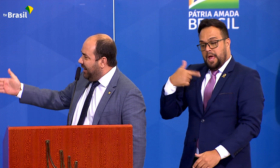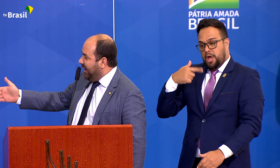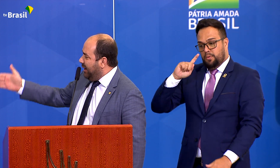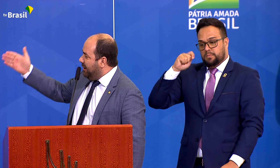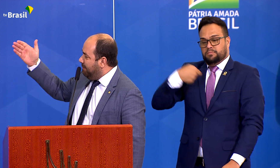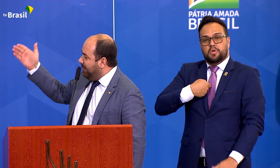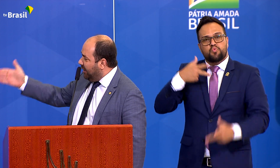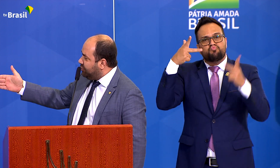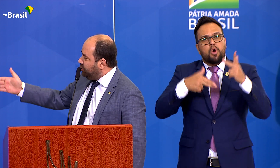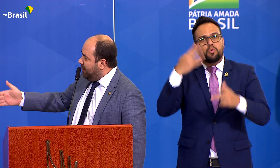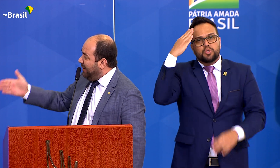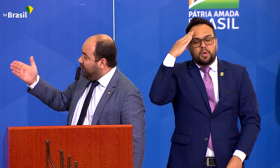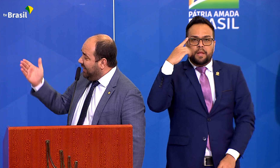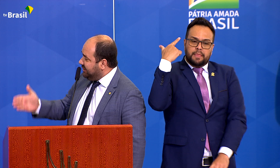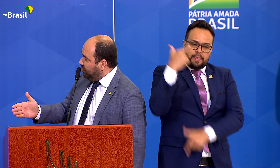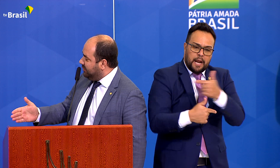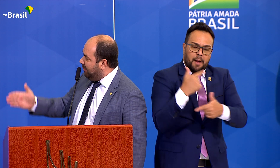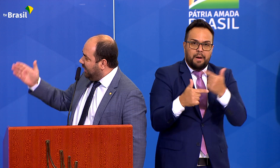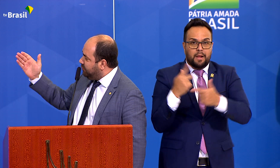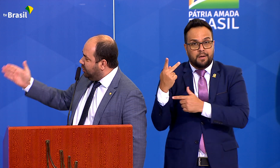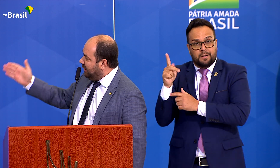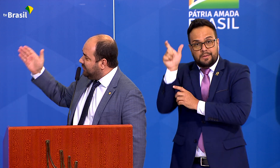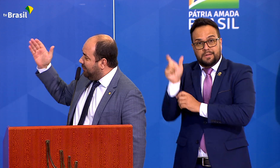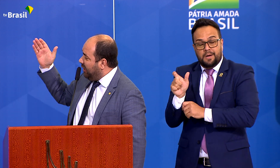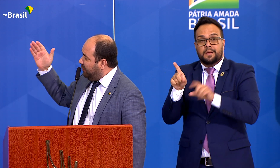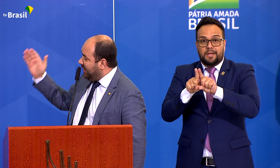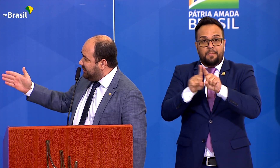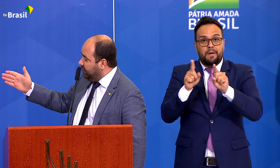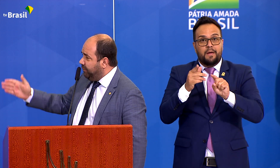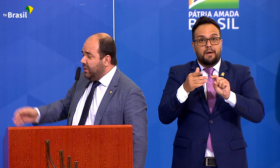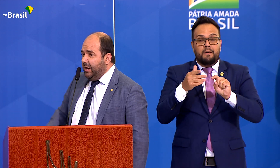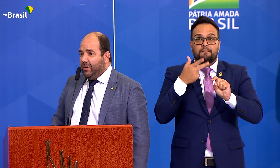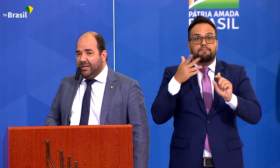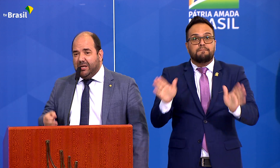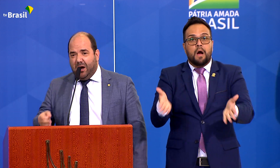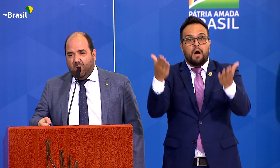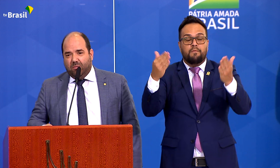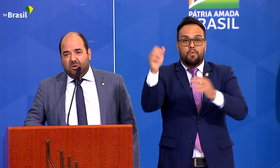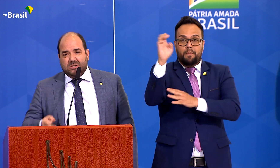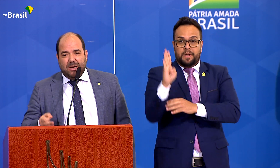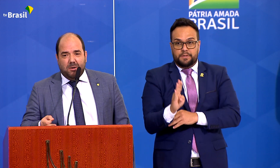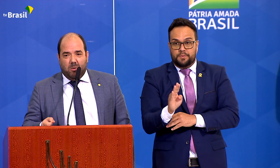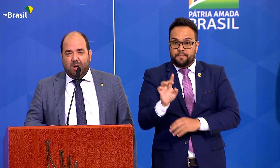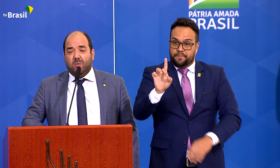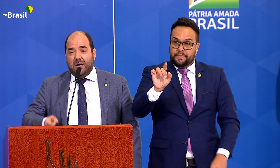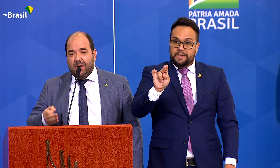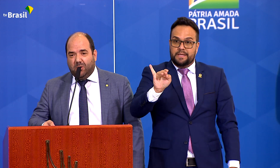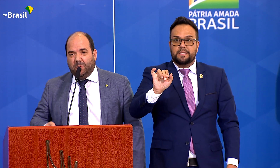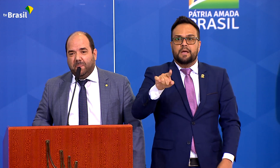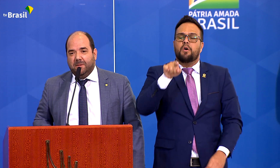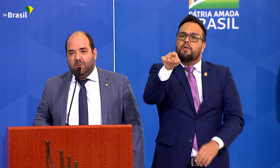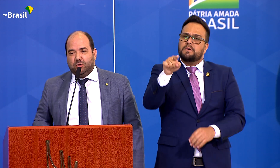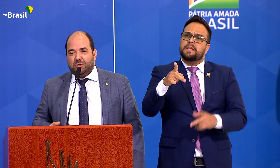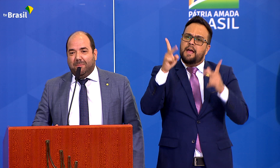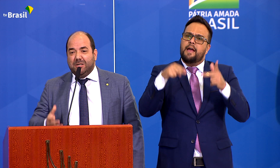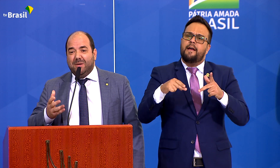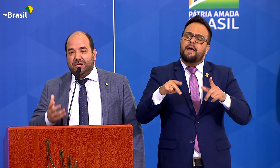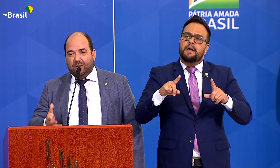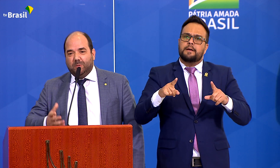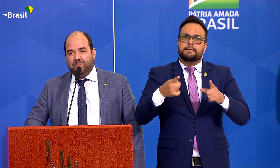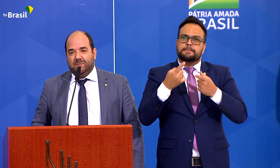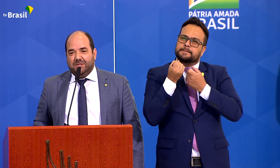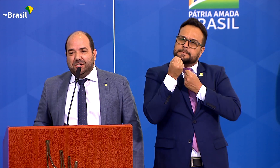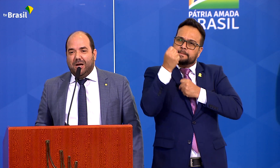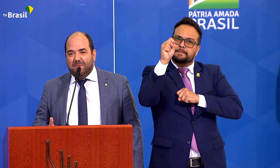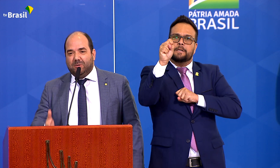para trabalhar para o senhor e para o Brasil trabalhando com os outros trabalhando com o Brasil agora Daniel você irmão é um guerreiro Eu